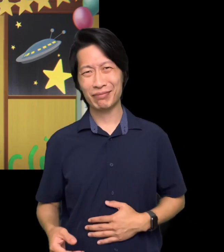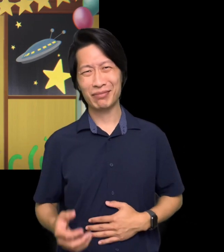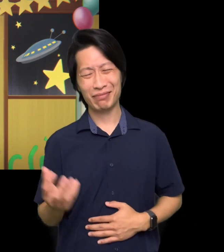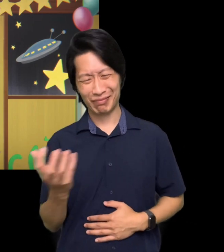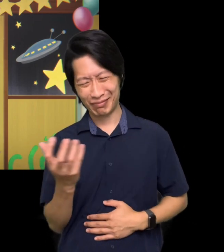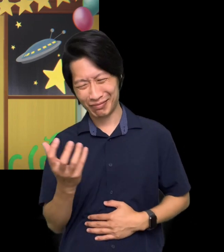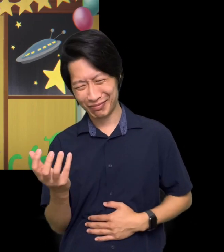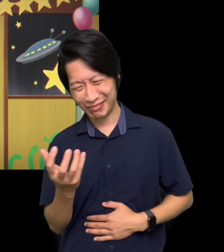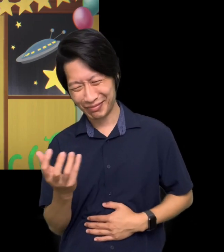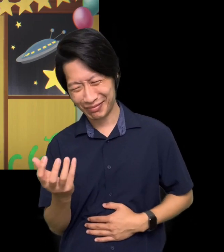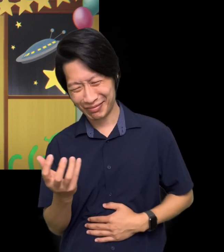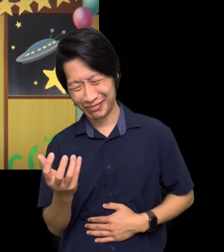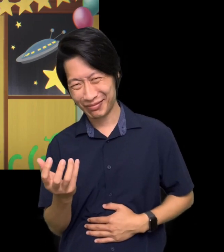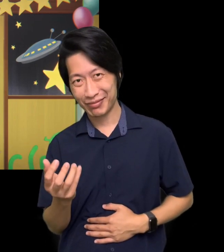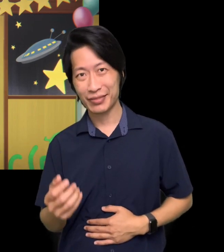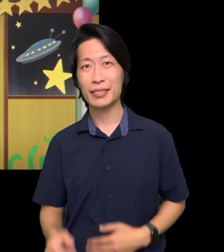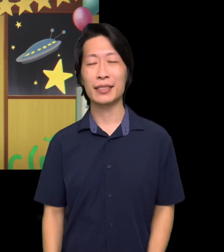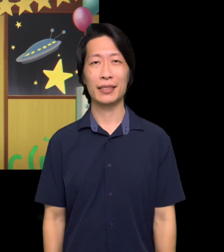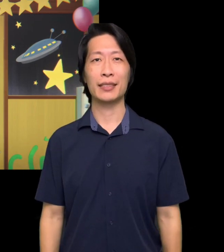お腹痛い。